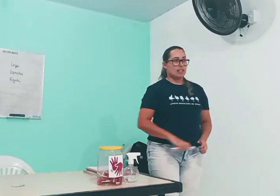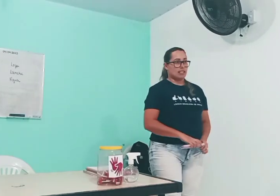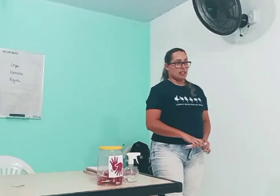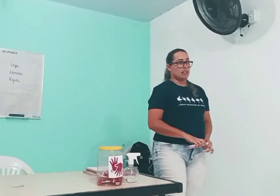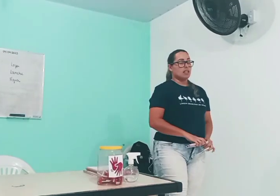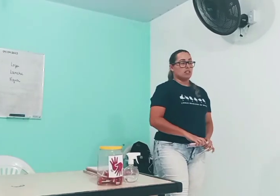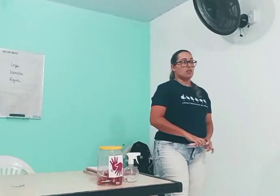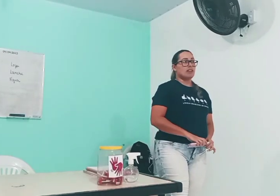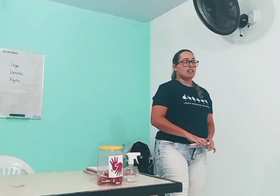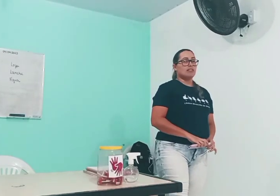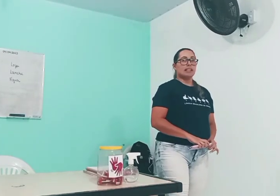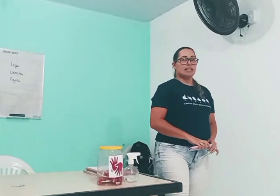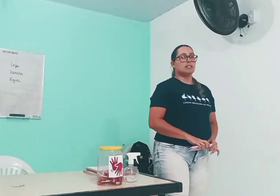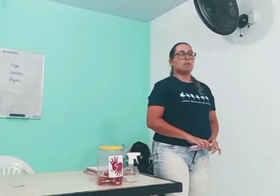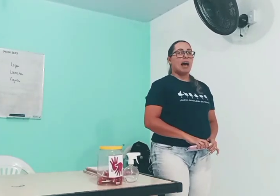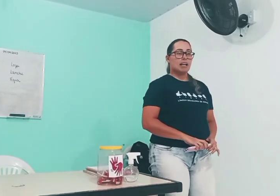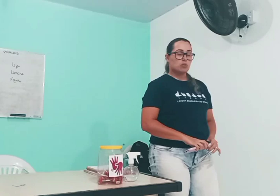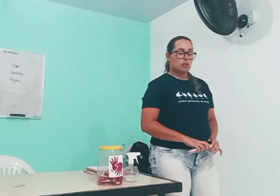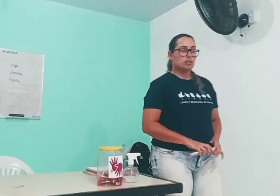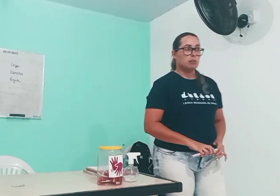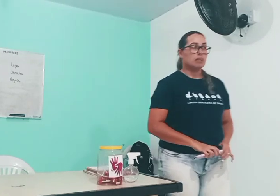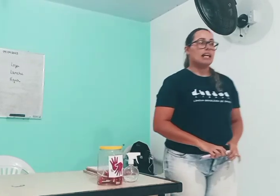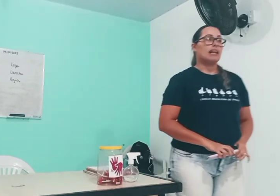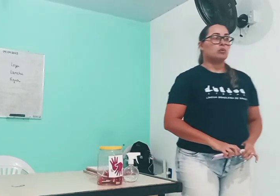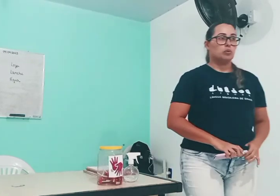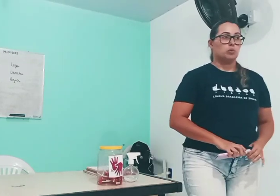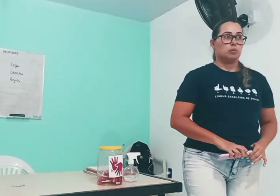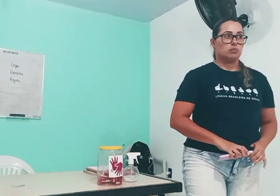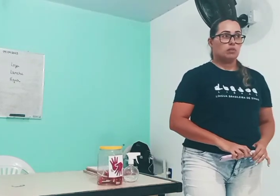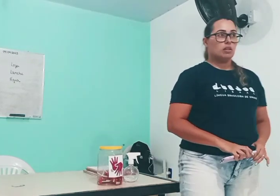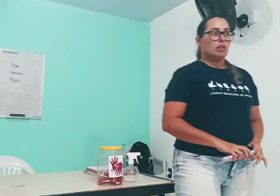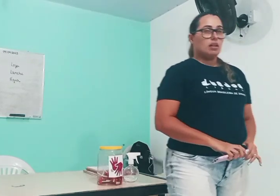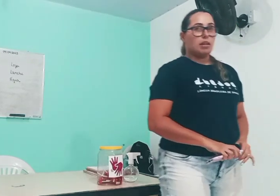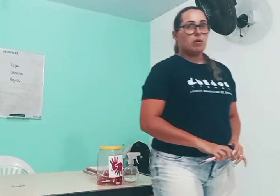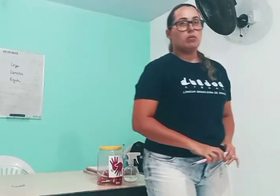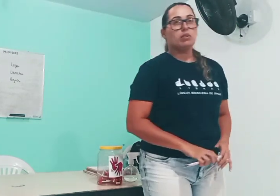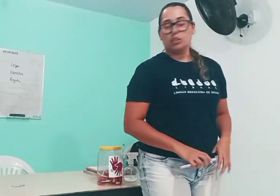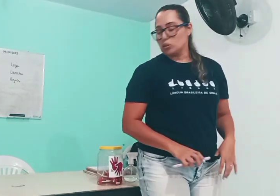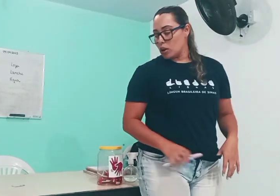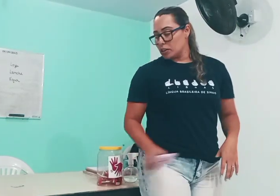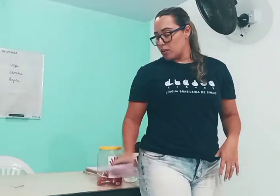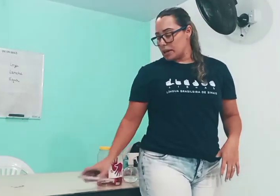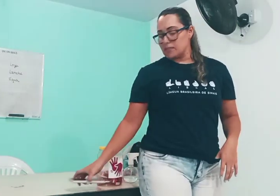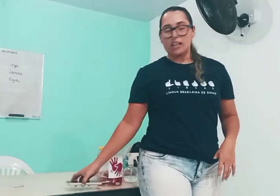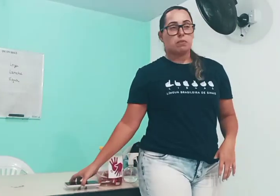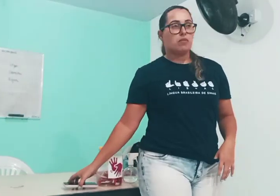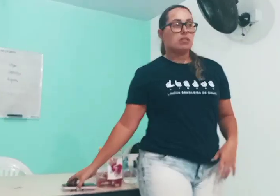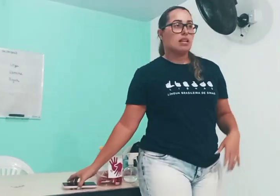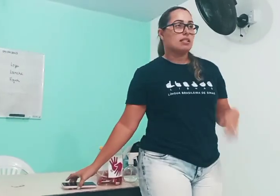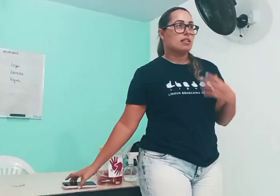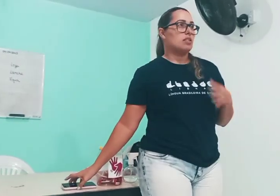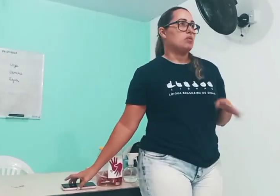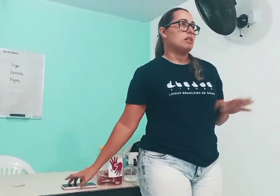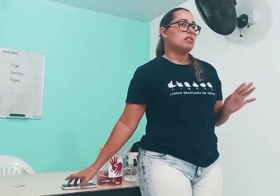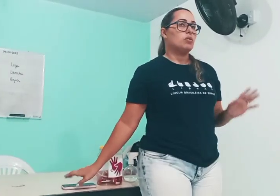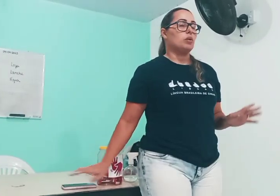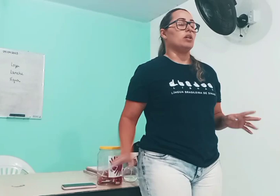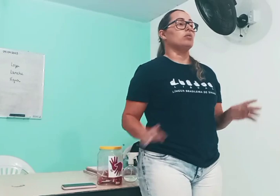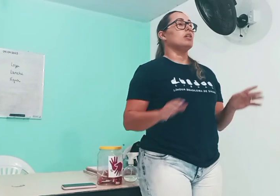vocês vão fazer. Tá? Vocês vão fazer Feliz Páscoa e mandar lá no grupo. Tá bom? Escolhe o que for mais fácil para você se sentir mais